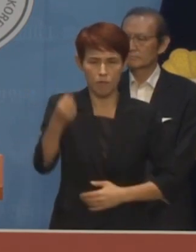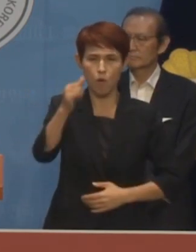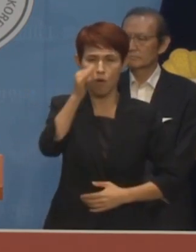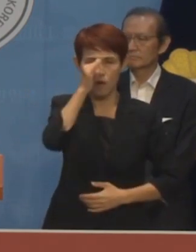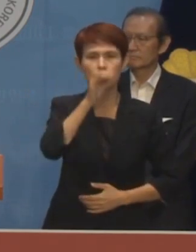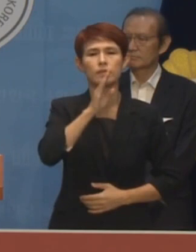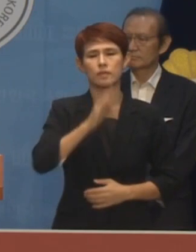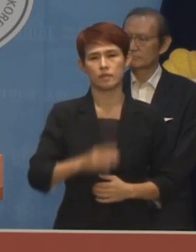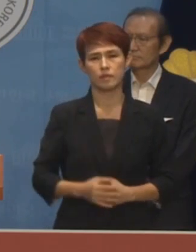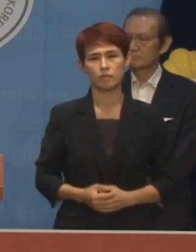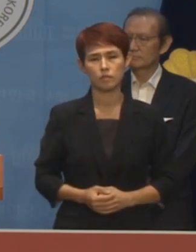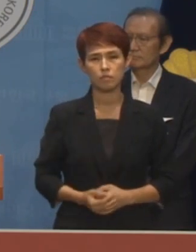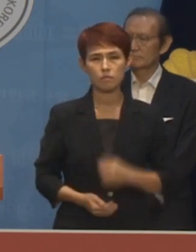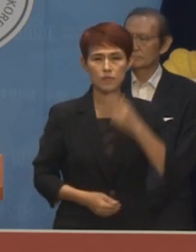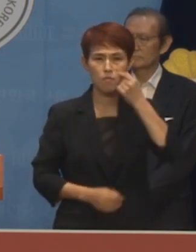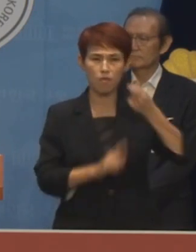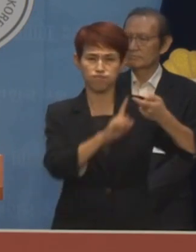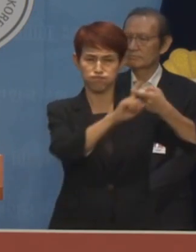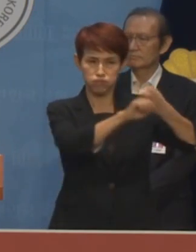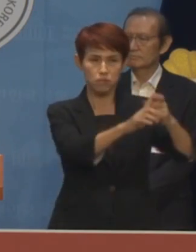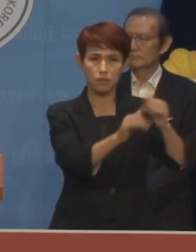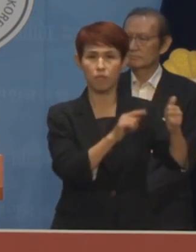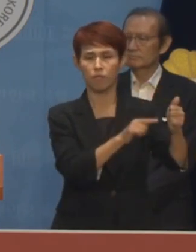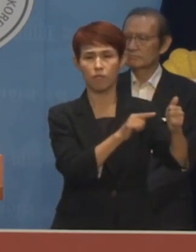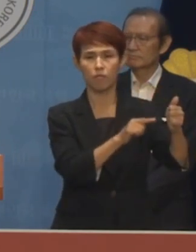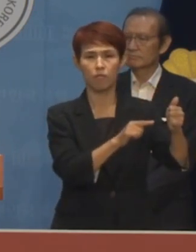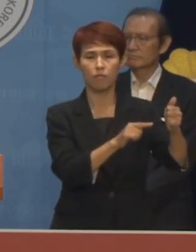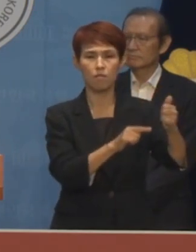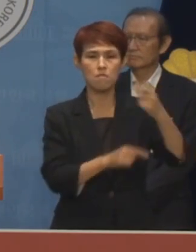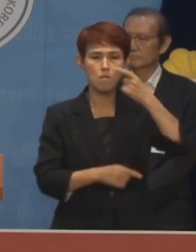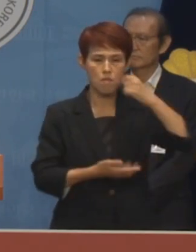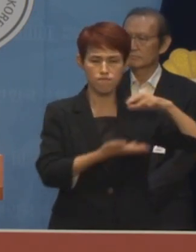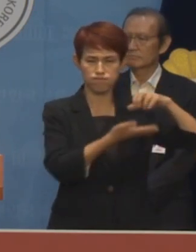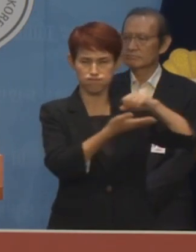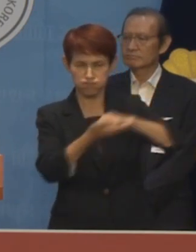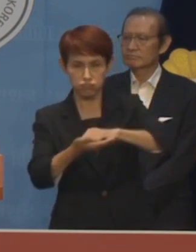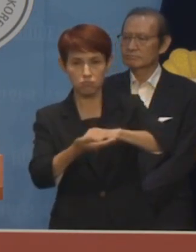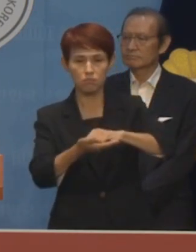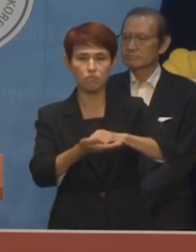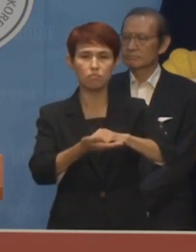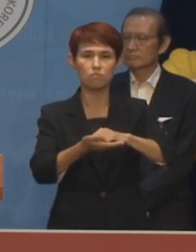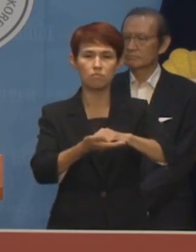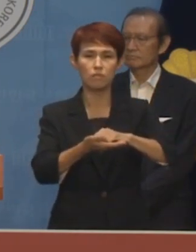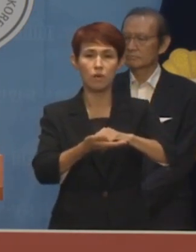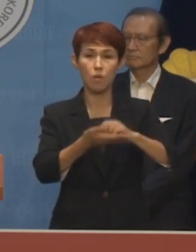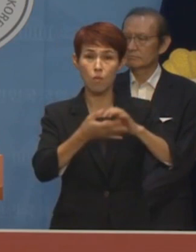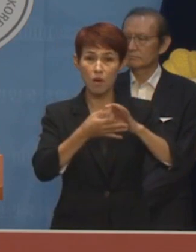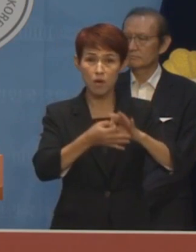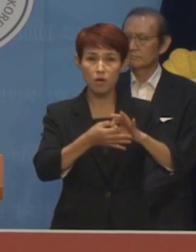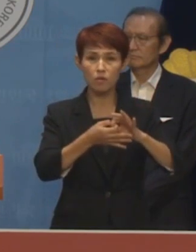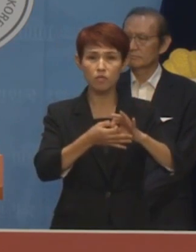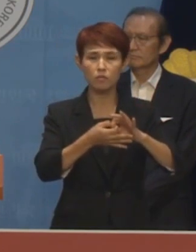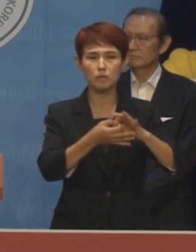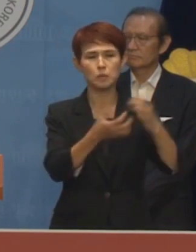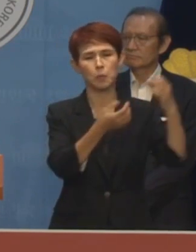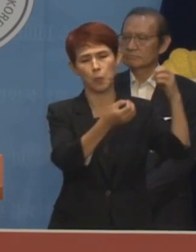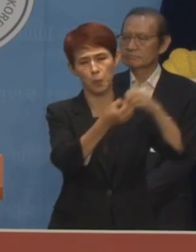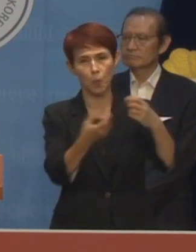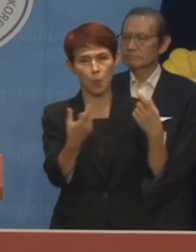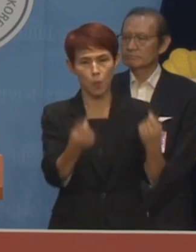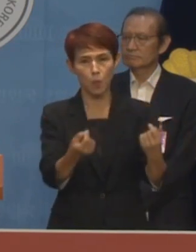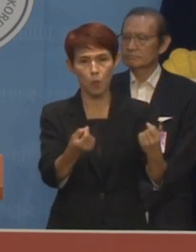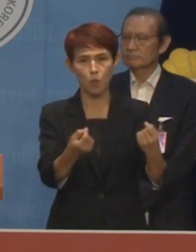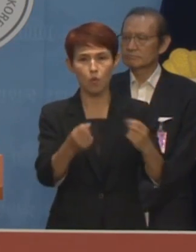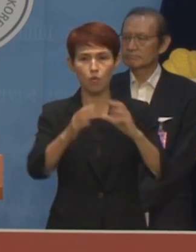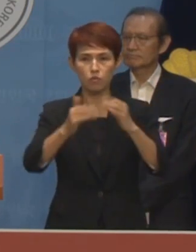있습니다. 친일 분자는 하물며 일제강점기 민족 문화 말살 정책을 구습을 답습하여 국민